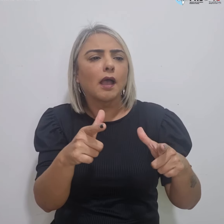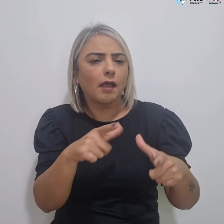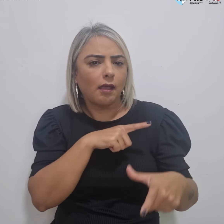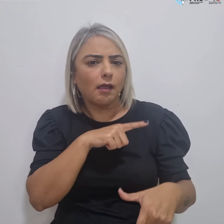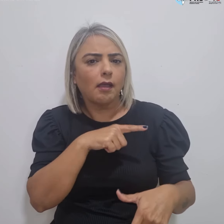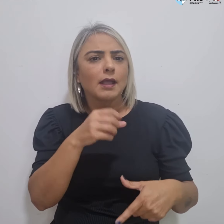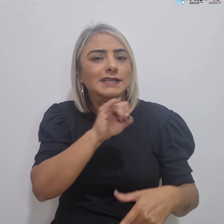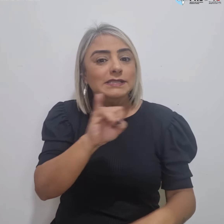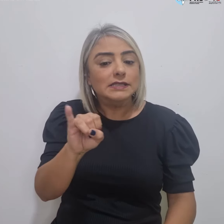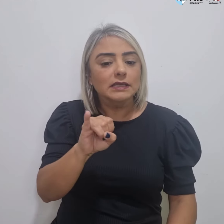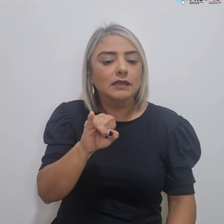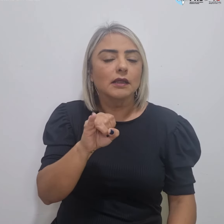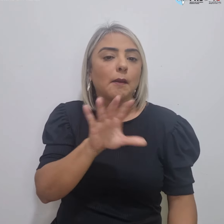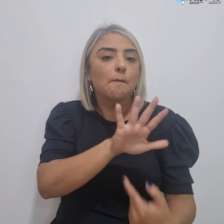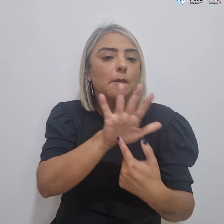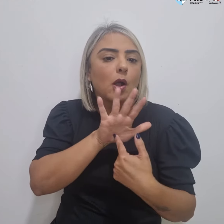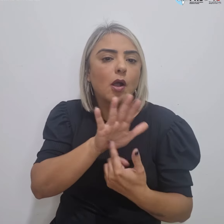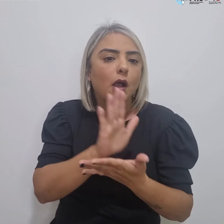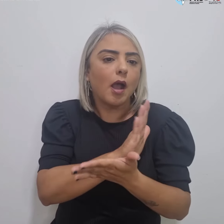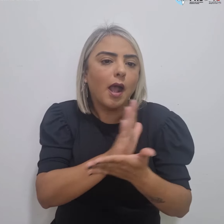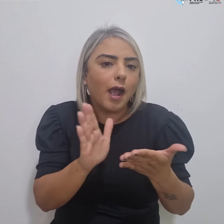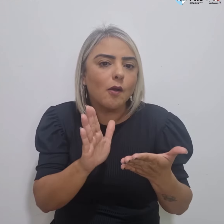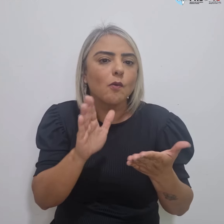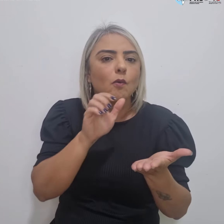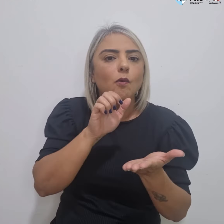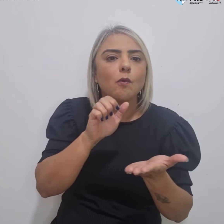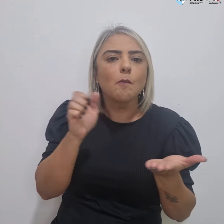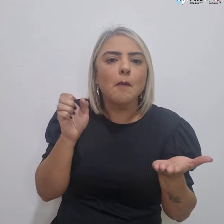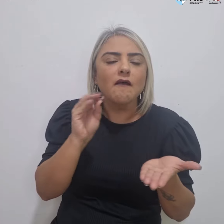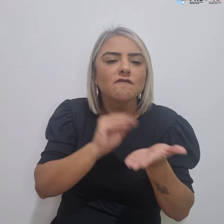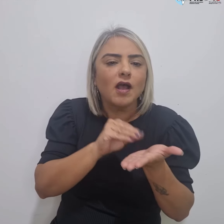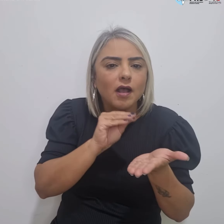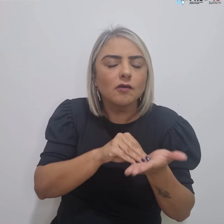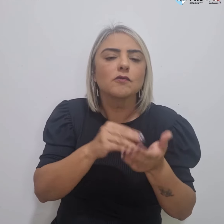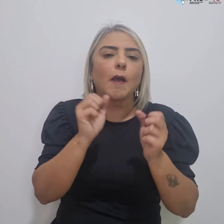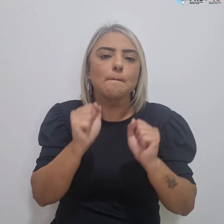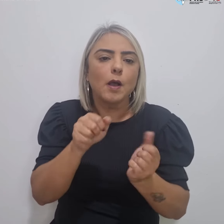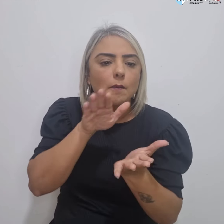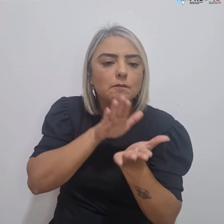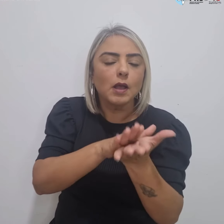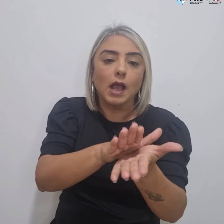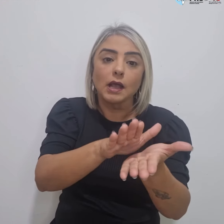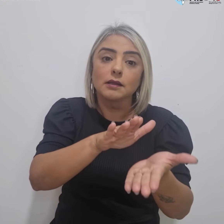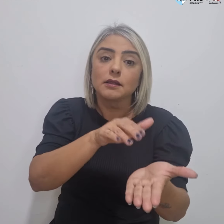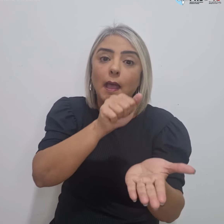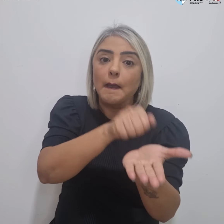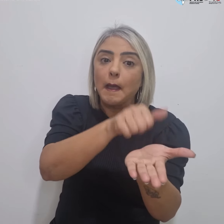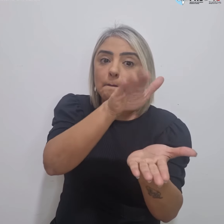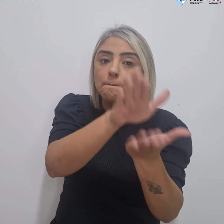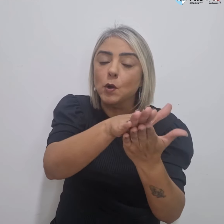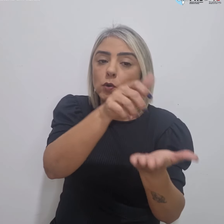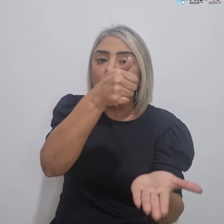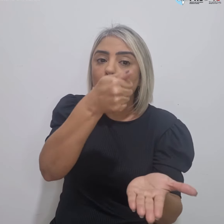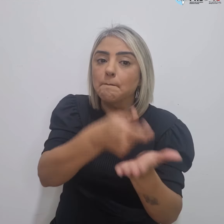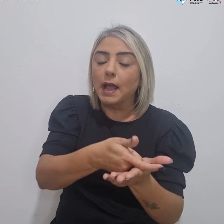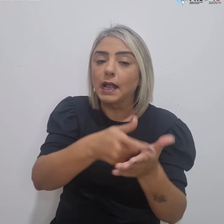caso seja apontada alguma pendência, você pode emitir o boleto da multa que estiverem abertos